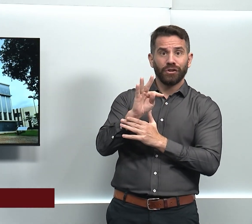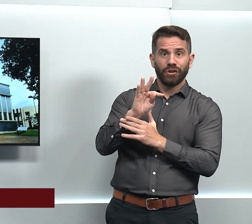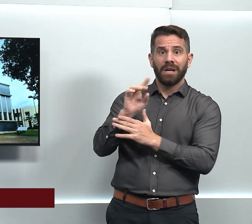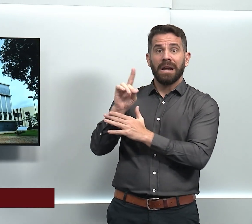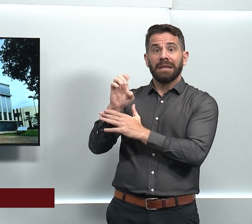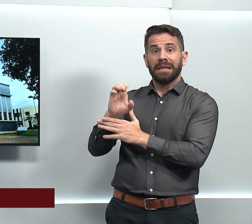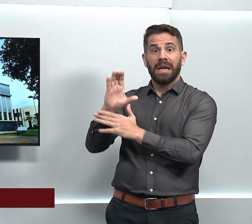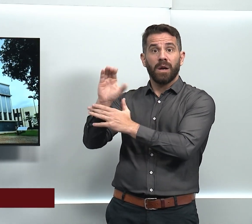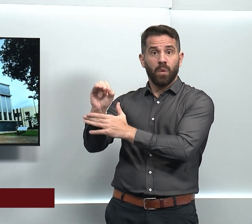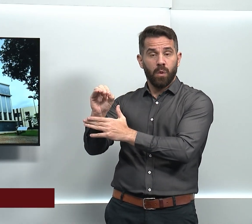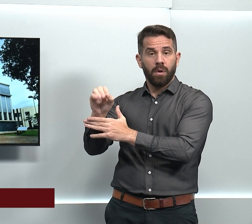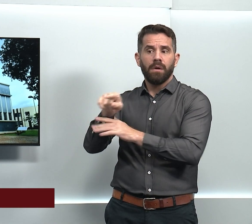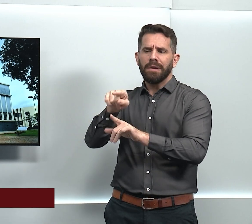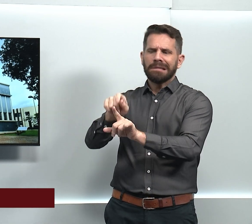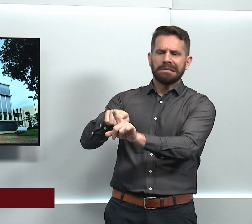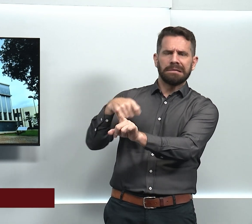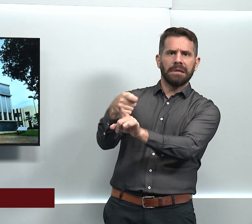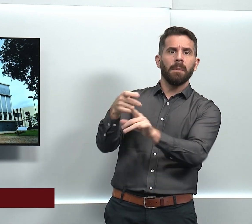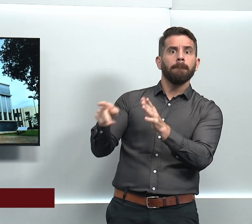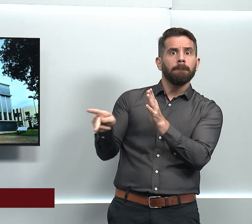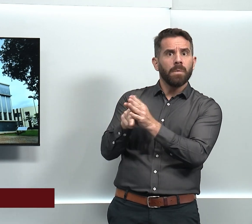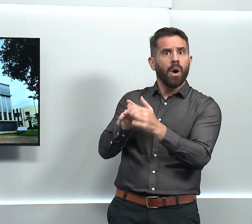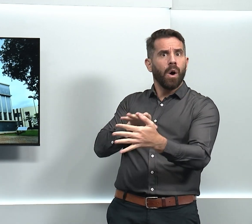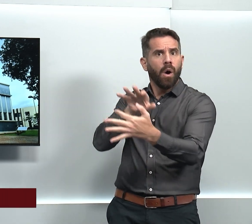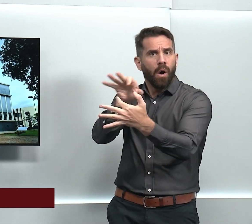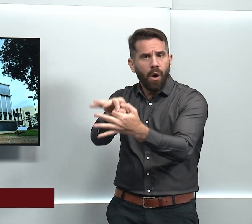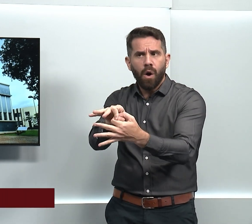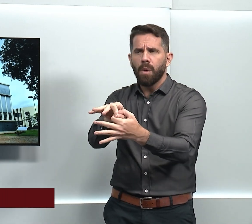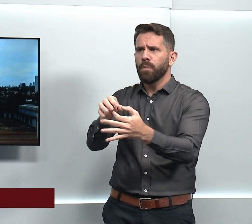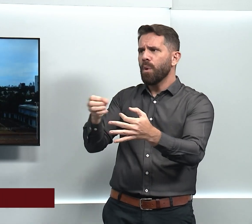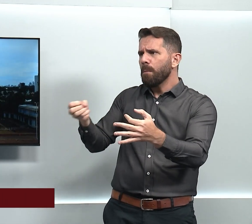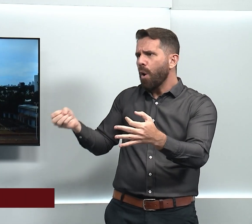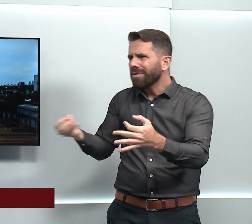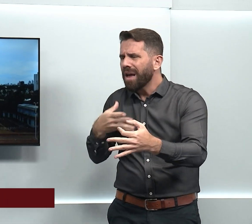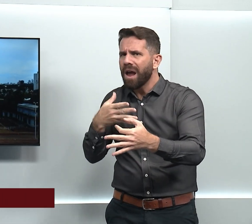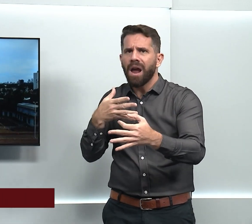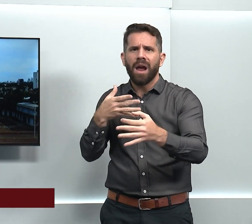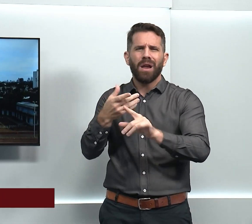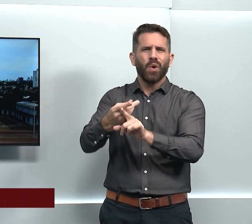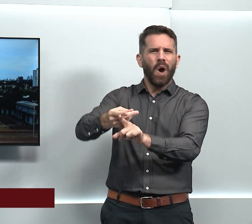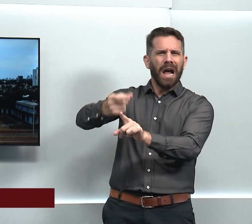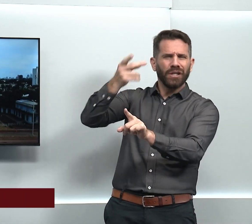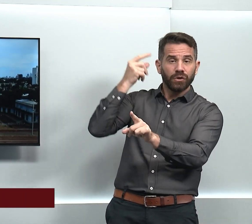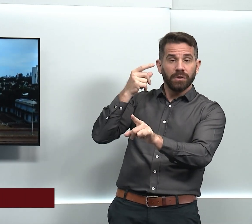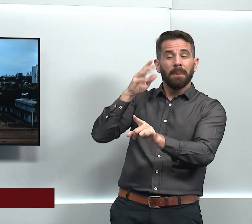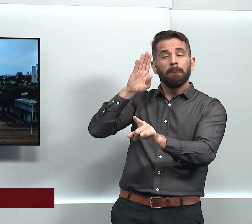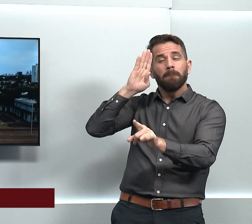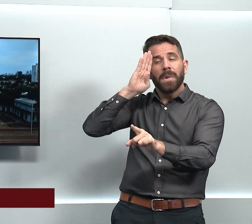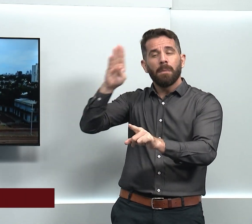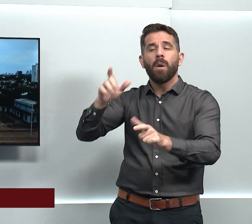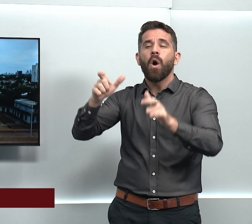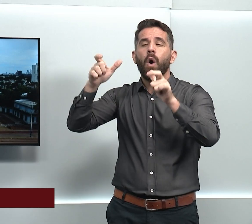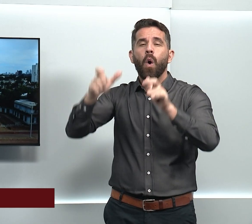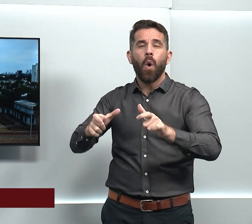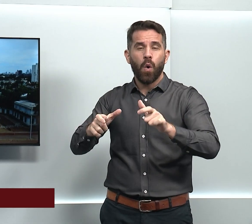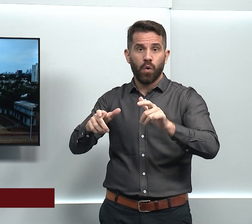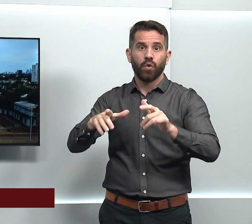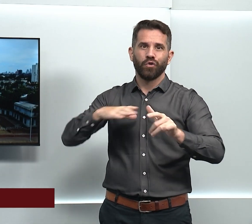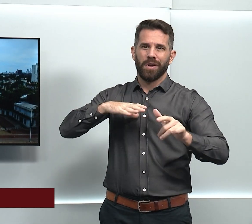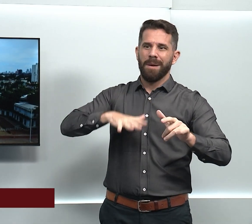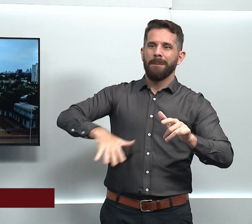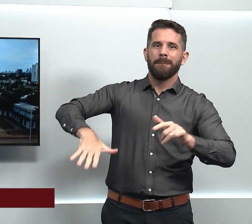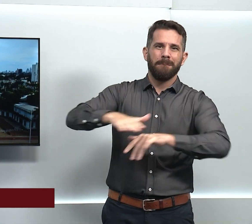sofisticação arquitetônica e edificações modernas, especialmente na Praça Cívica, onde podemos encontrar